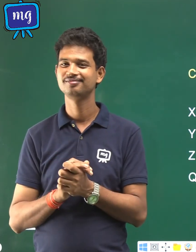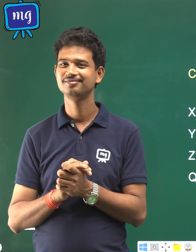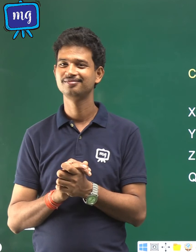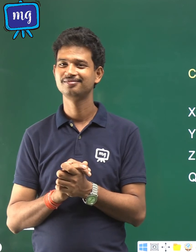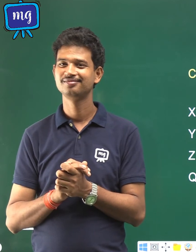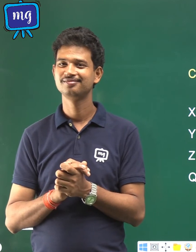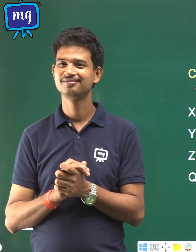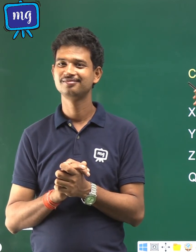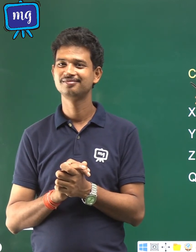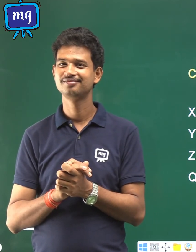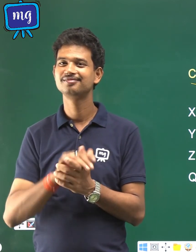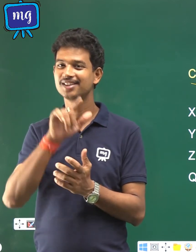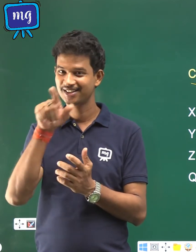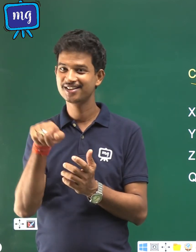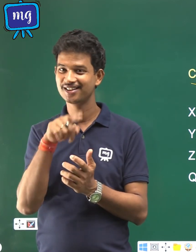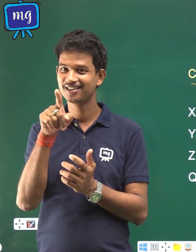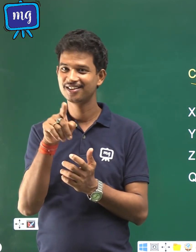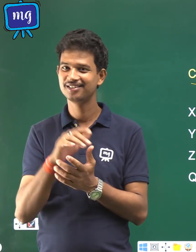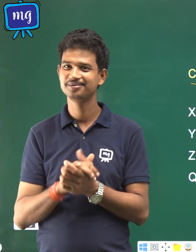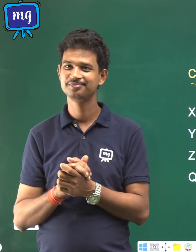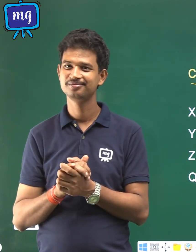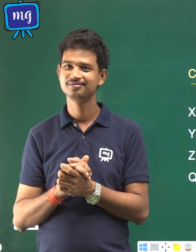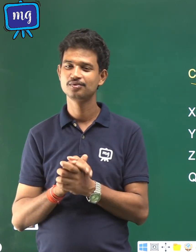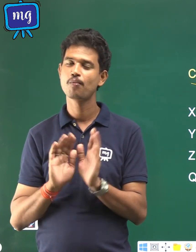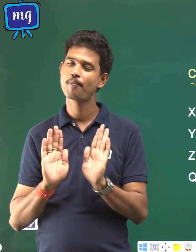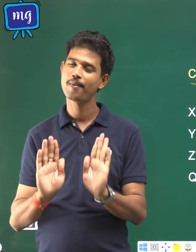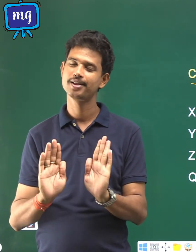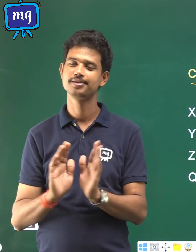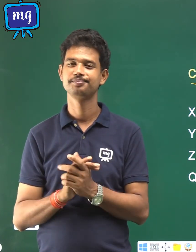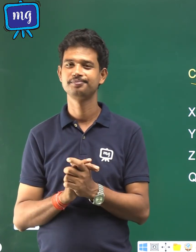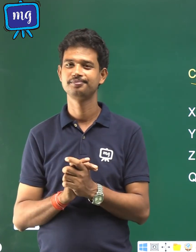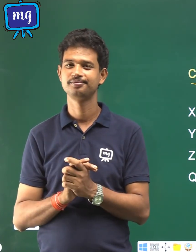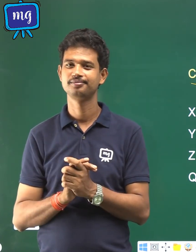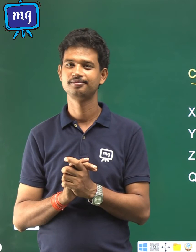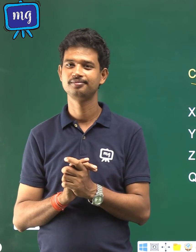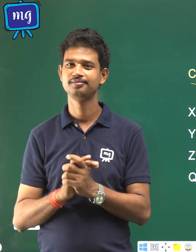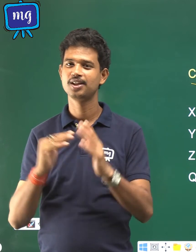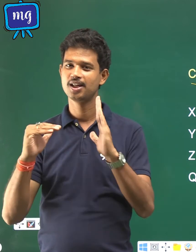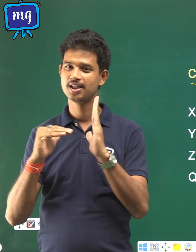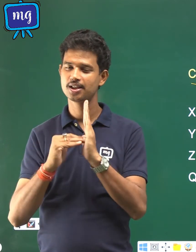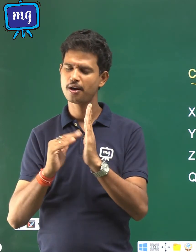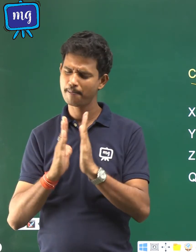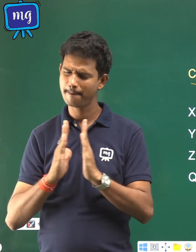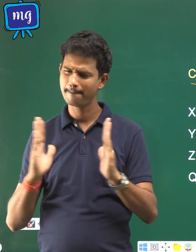नाउ सर्कल ओनली कैपिटल Z।